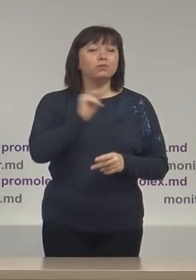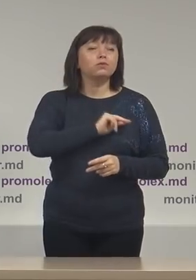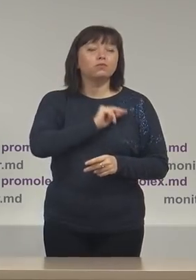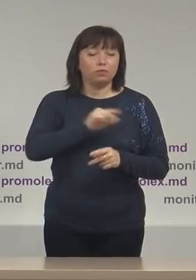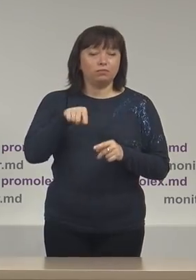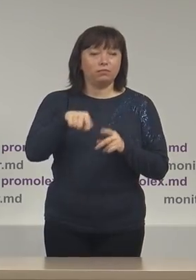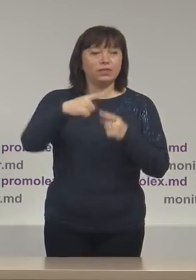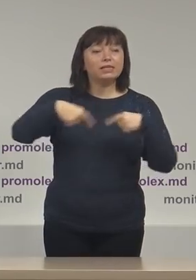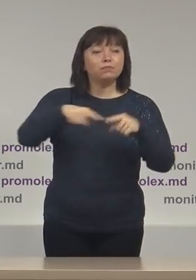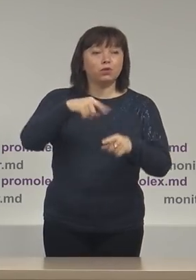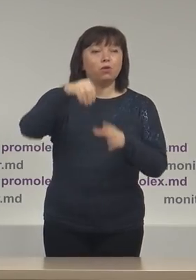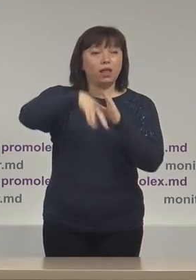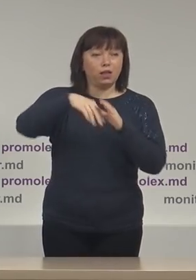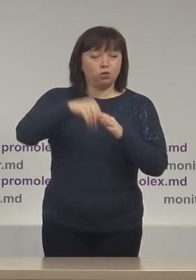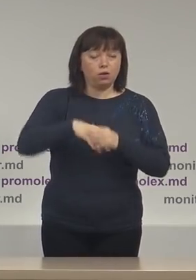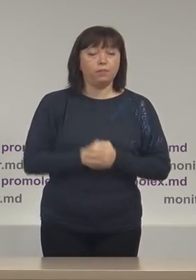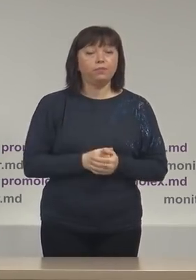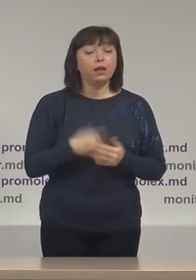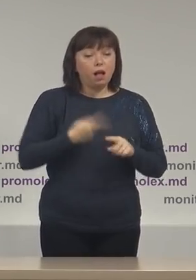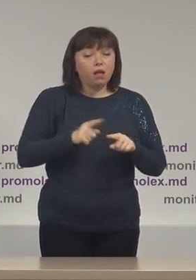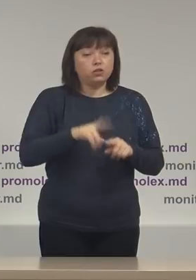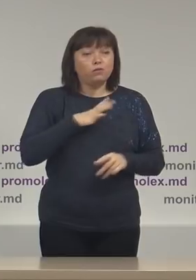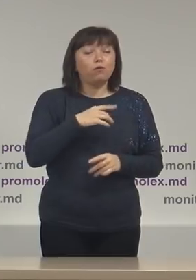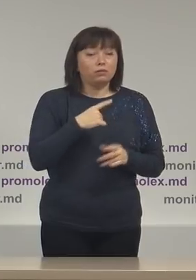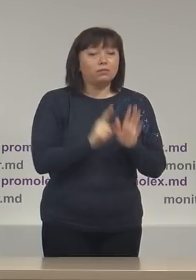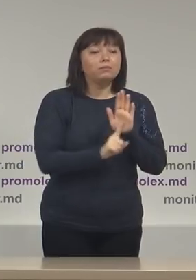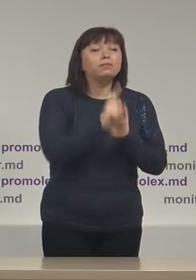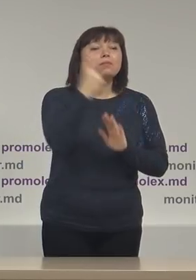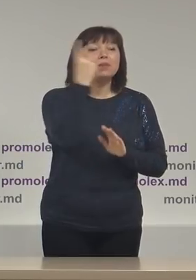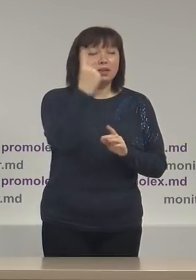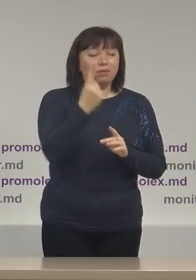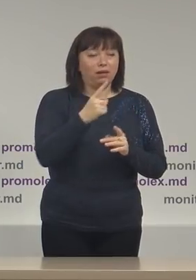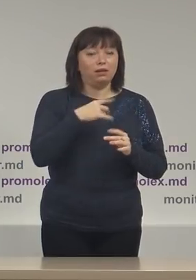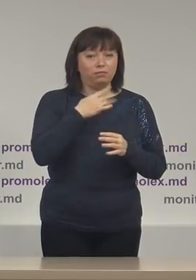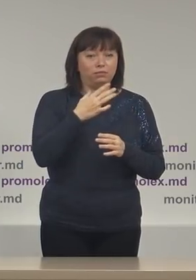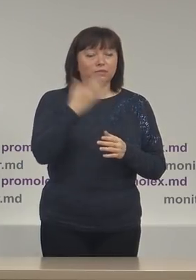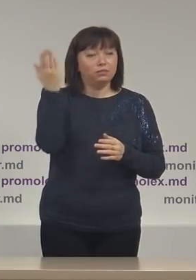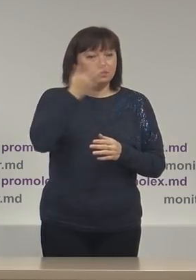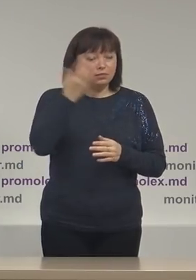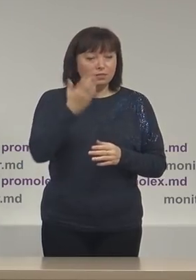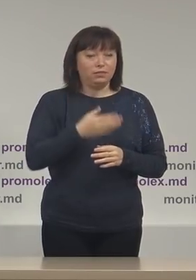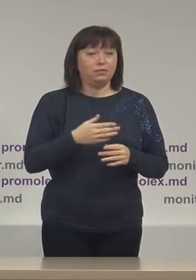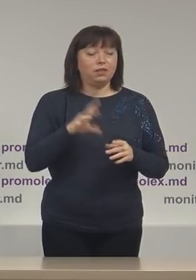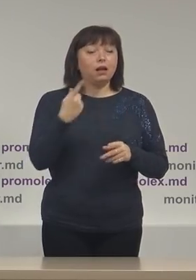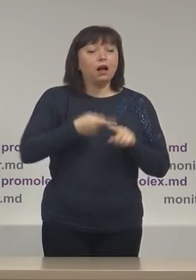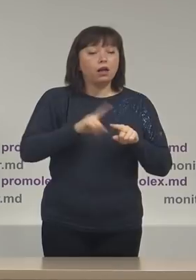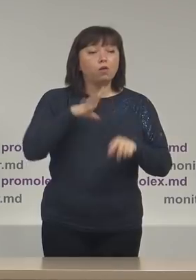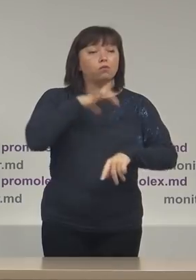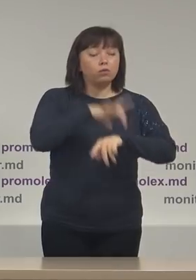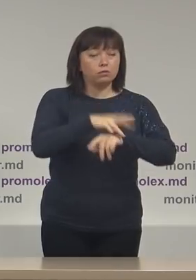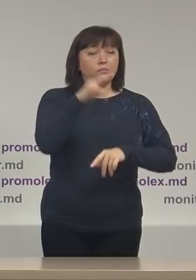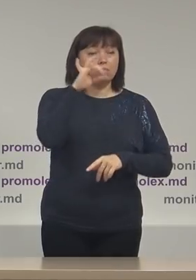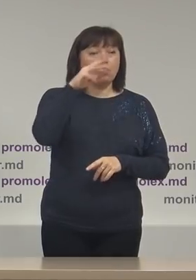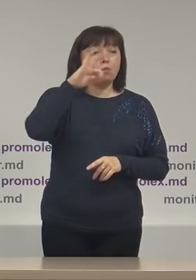electorale. Cam astea sunt primele informații raportate de observatorii Promolex către